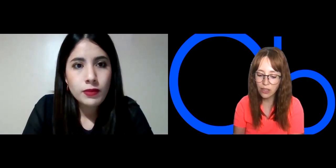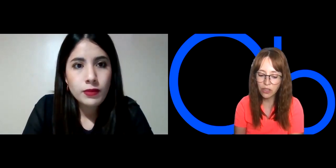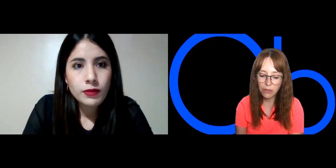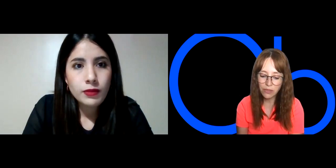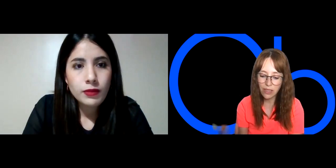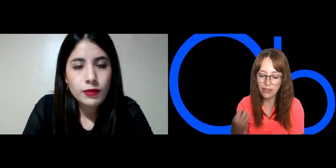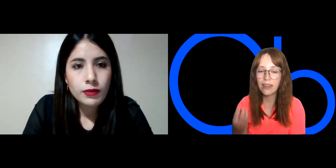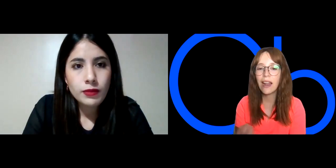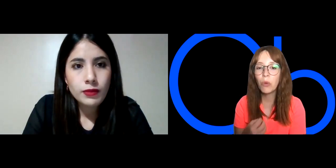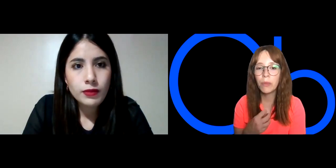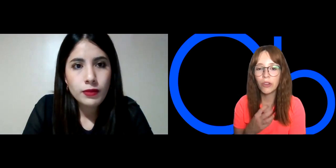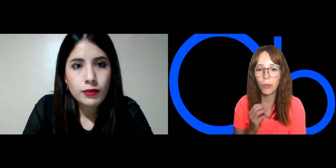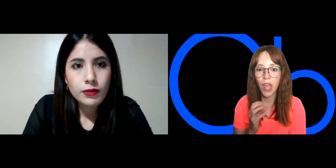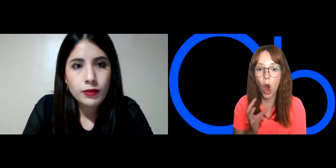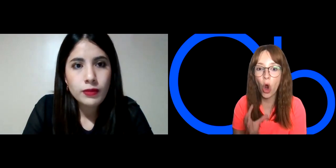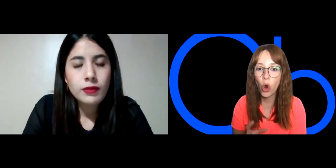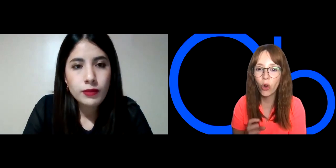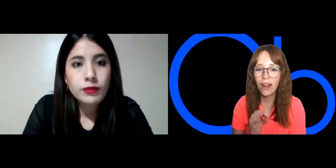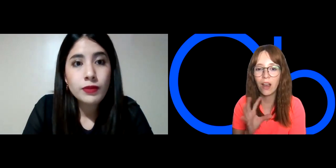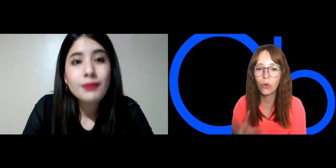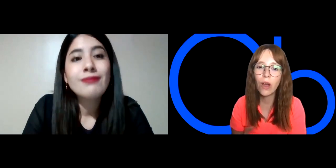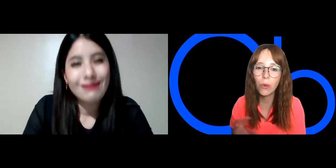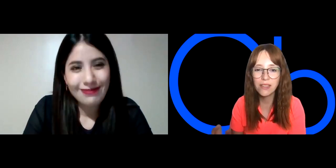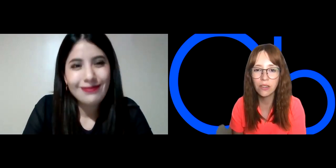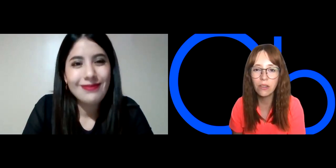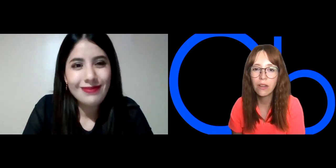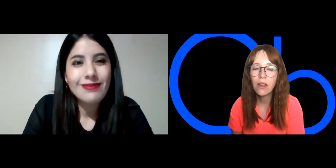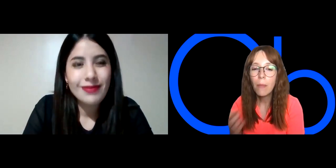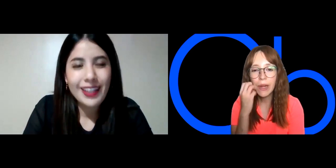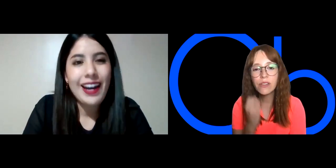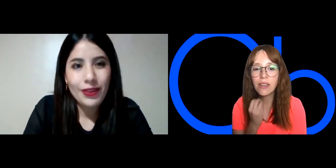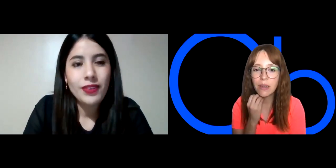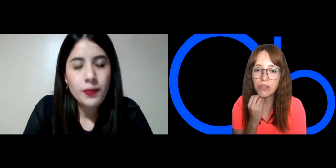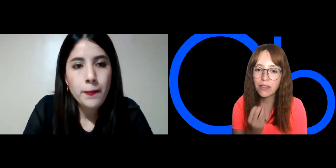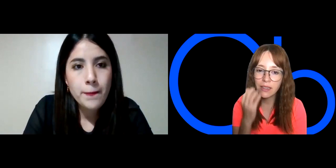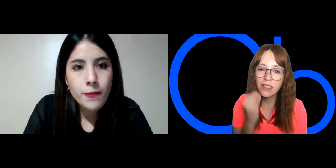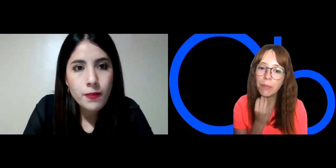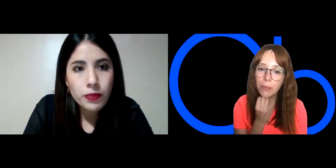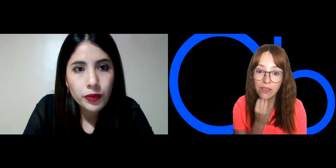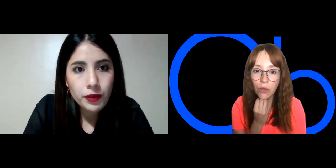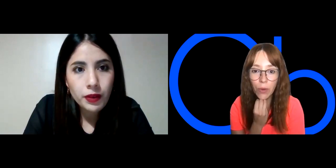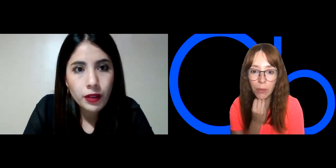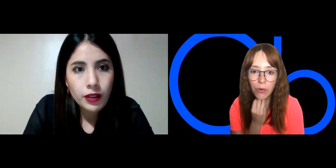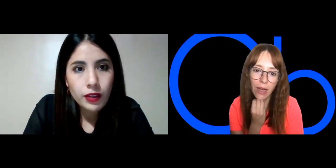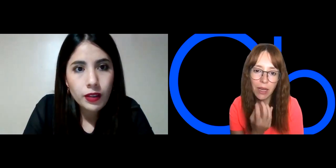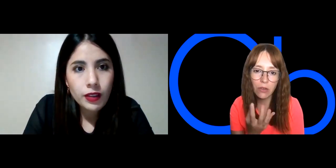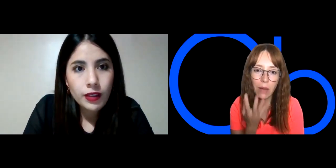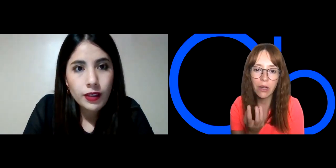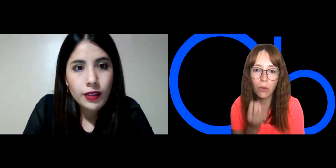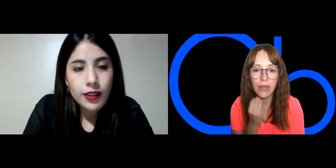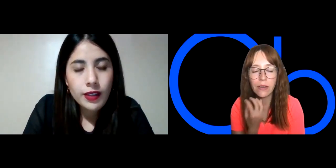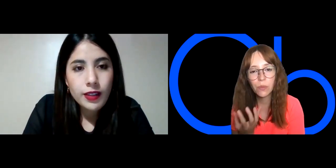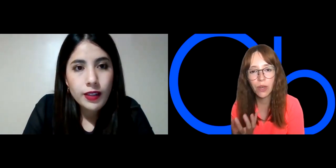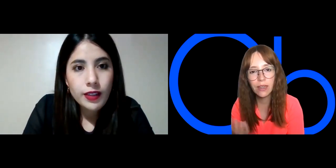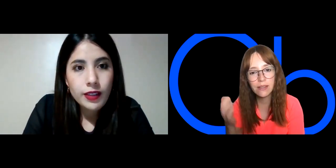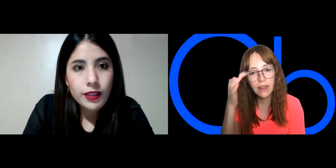decías que no debemos de exagerar el movimiento como de hola o algo así, ¿no? Pero sí Claro. tenemos que tener siempre pues el cubreboca abajo